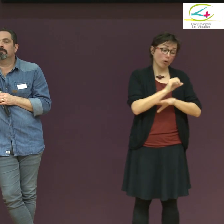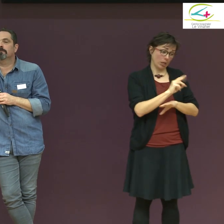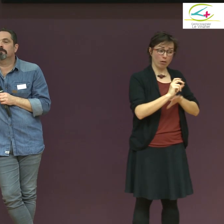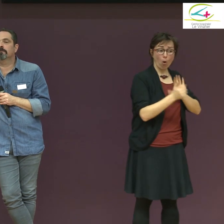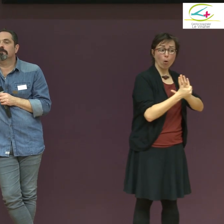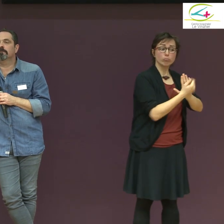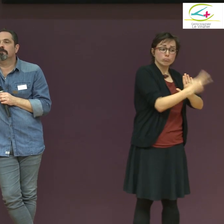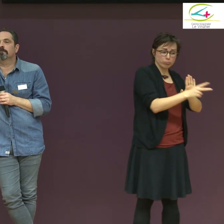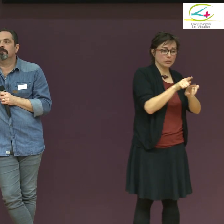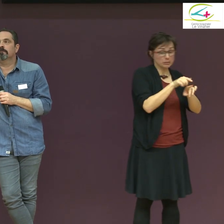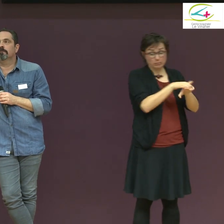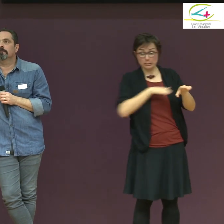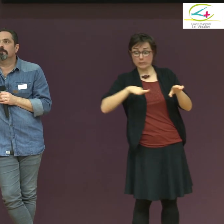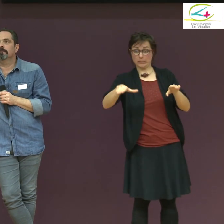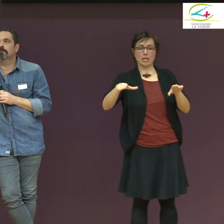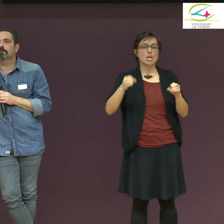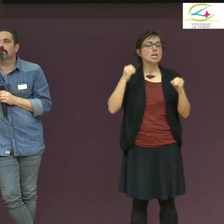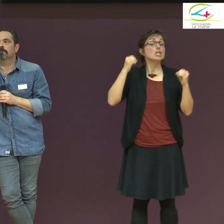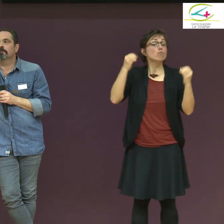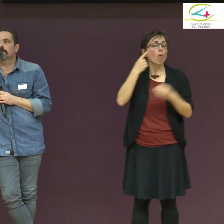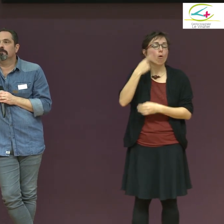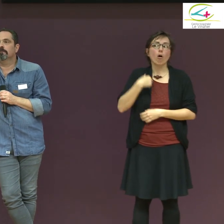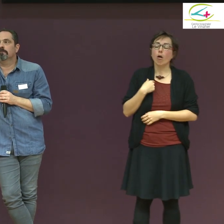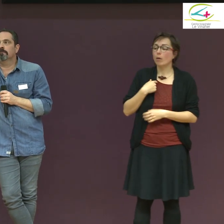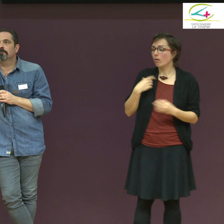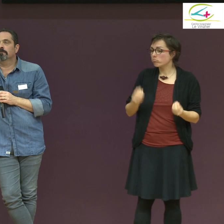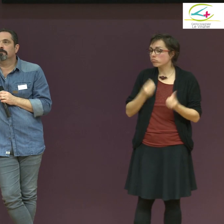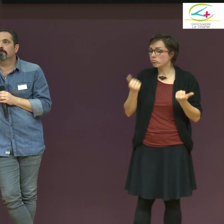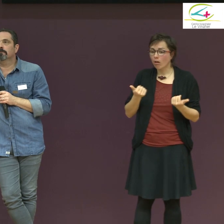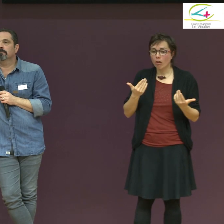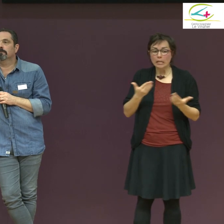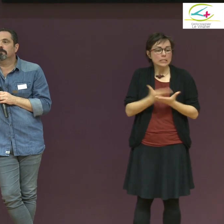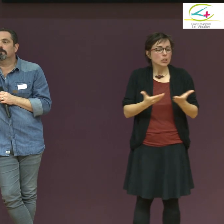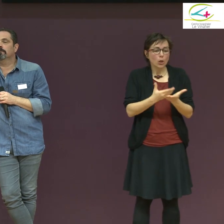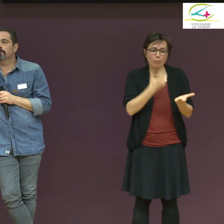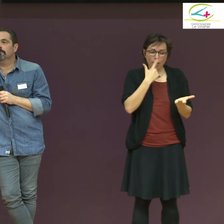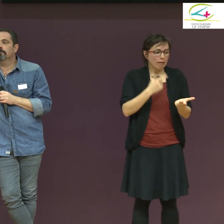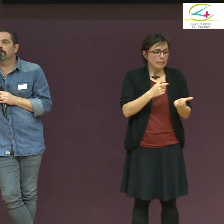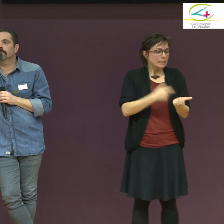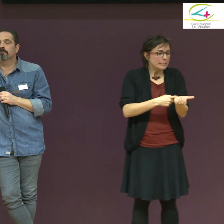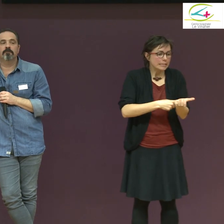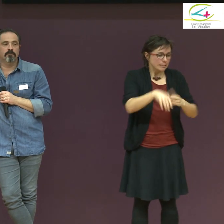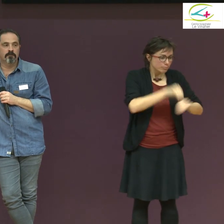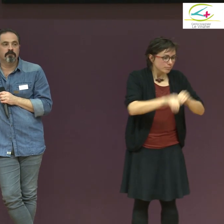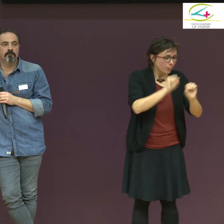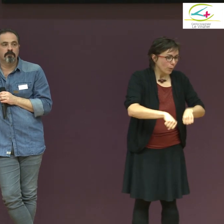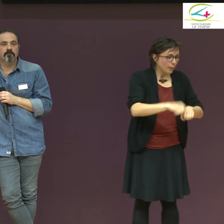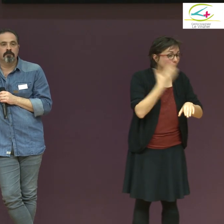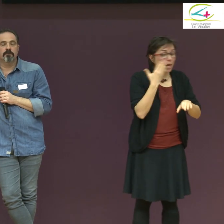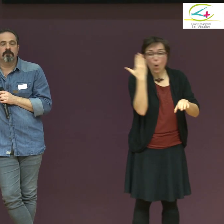puis effectivement, il y a d'autres choses, et souvent on se dit « Oui, mais on peut bien lui traiter... son état de stress post-traumatique, si par ailleurs on ne traite pas ses